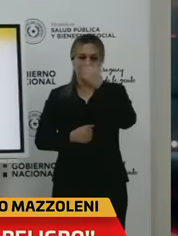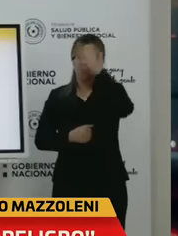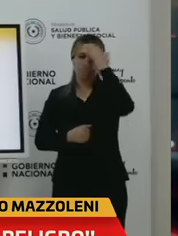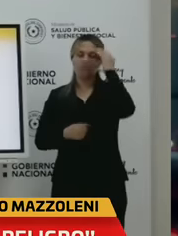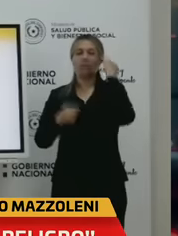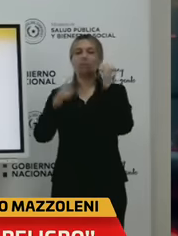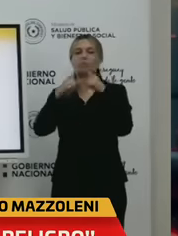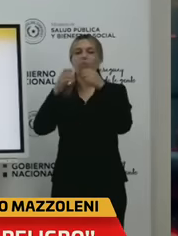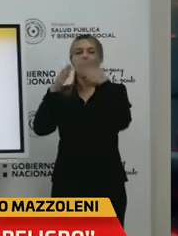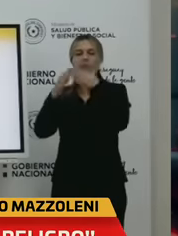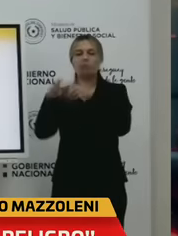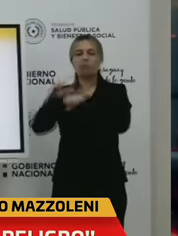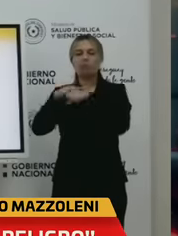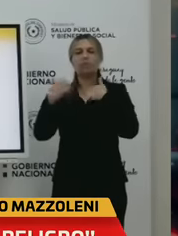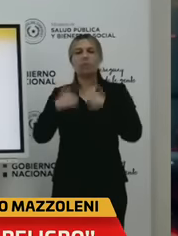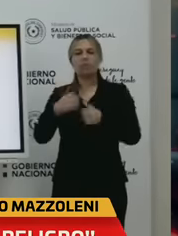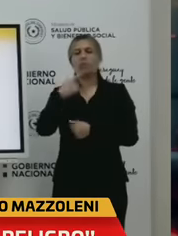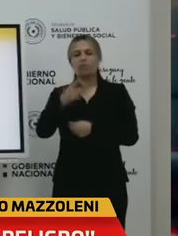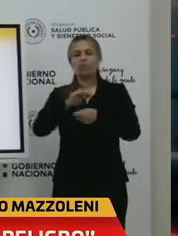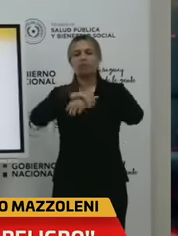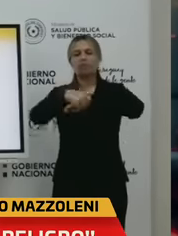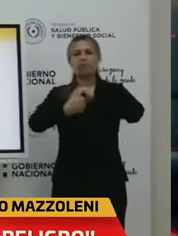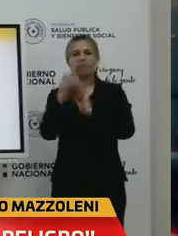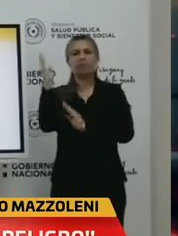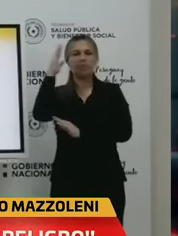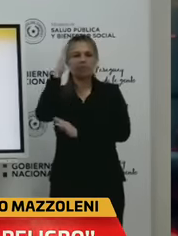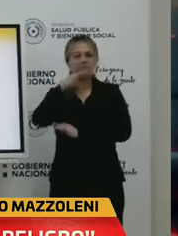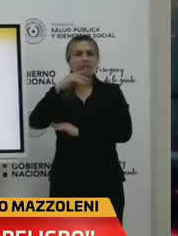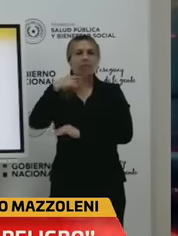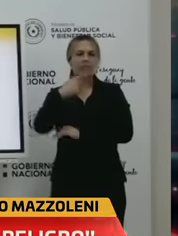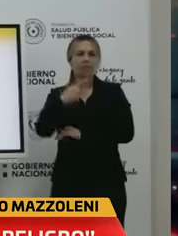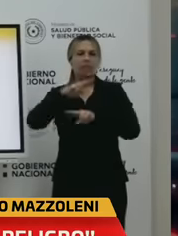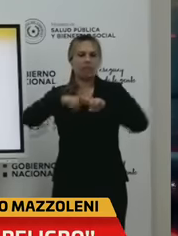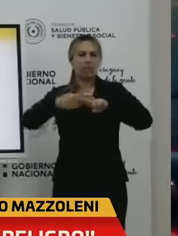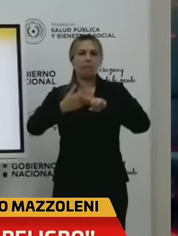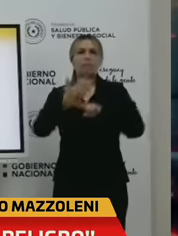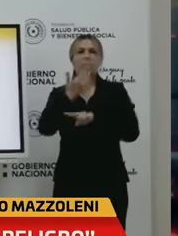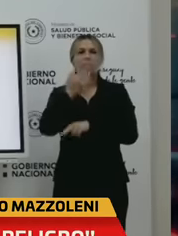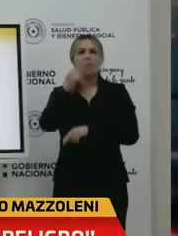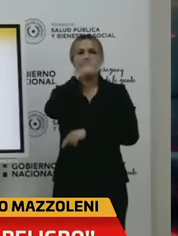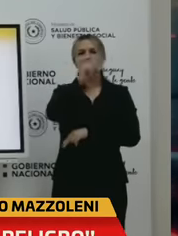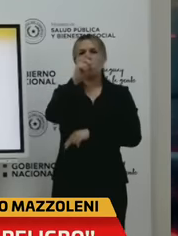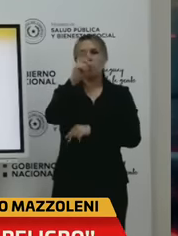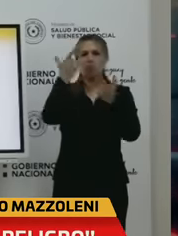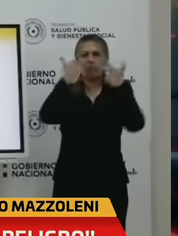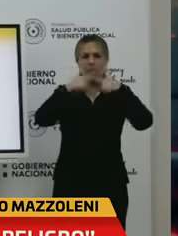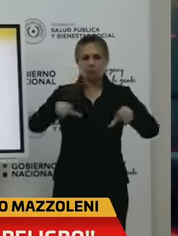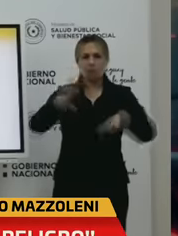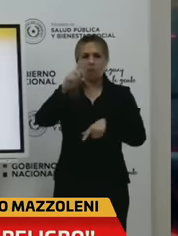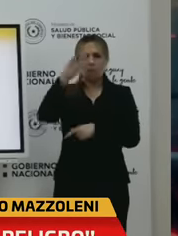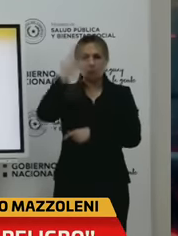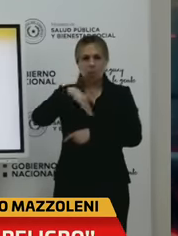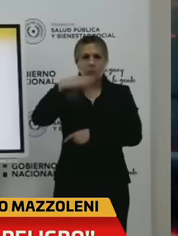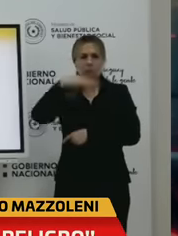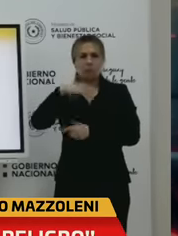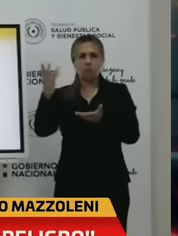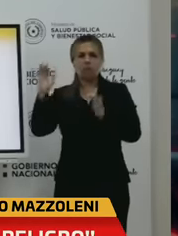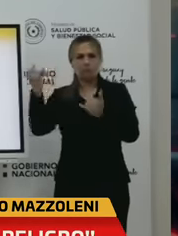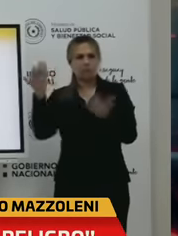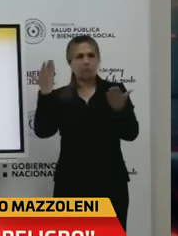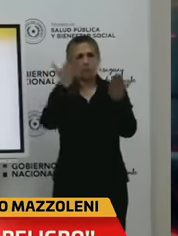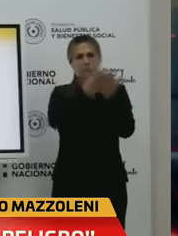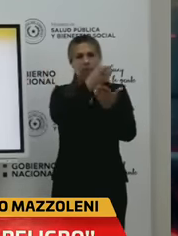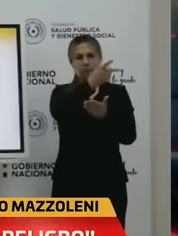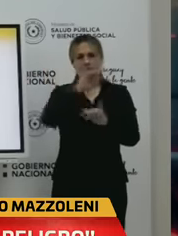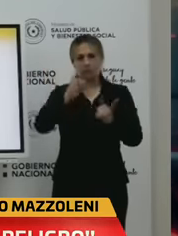manos permanente y SAP no garantiza agua en zonas de muchísimos casos. ¿Les preocupa la ineficacia de SAP? ¿Reclamaron cambios en